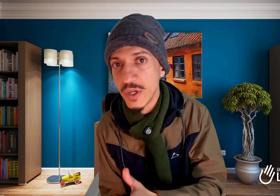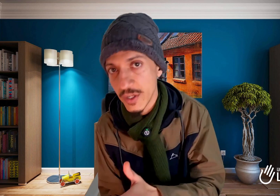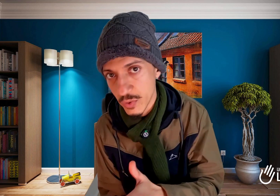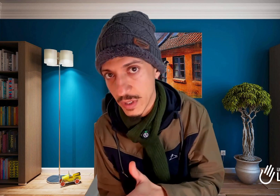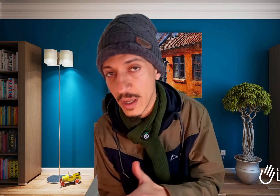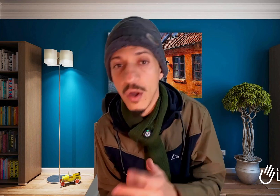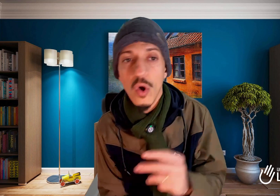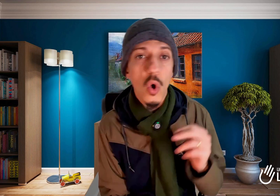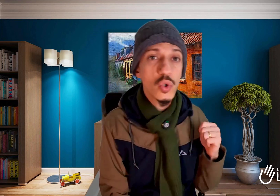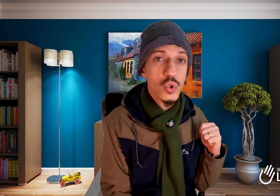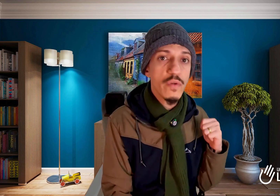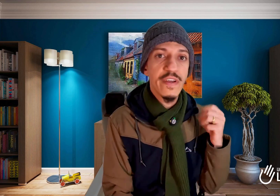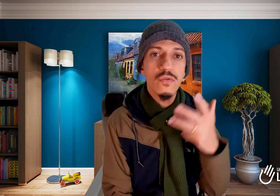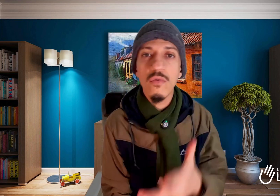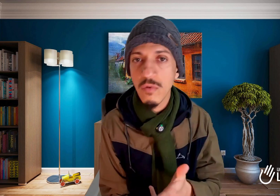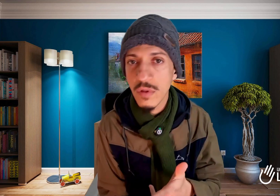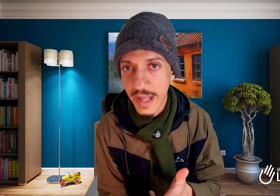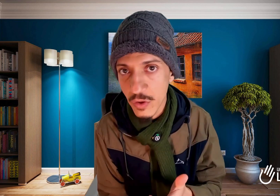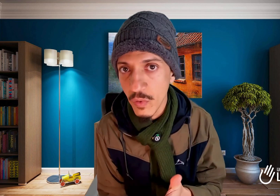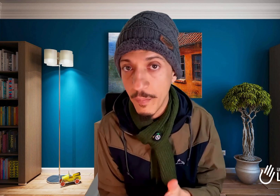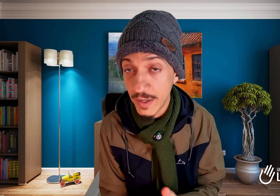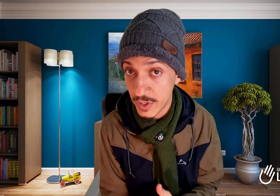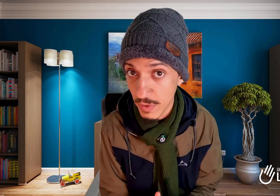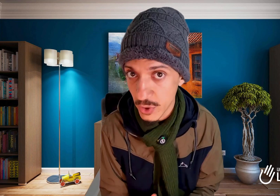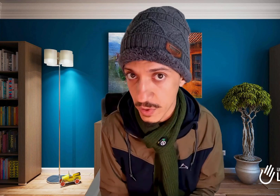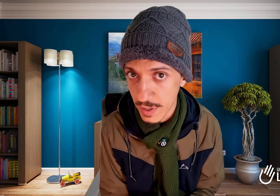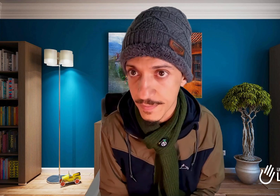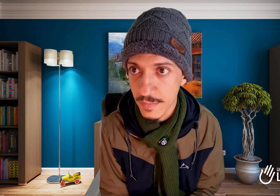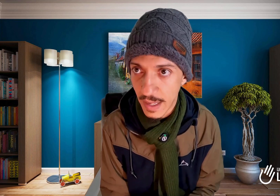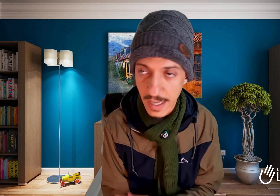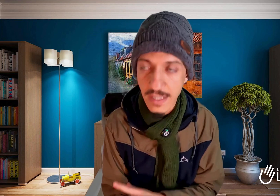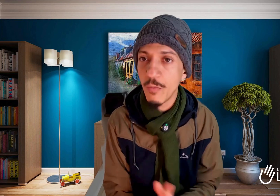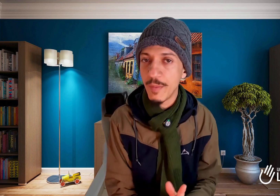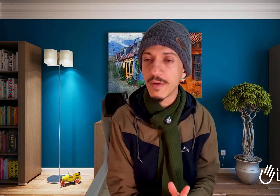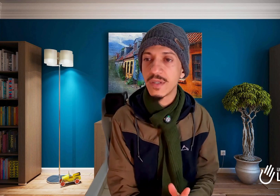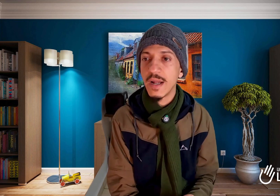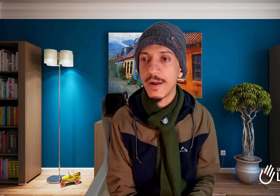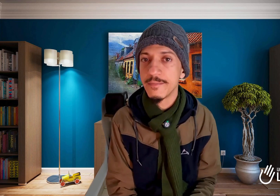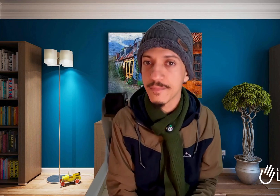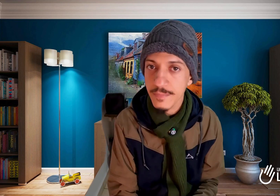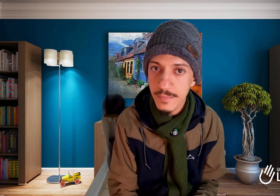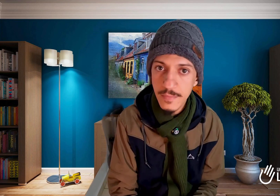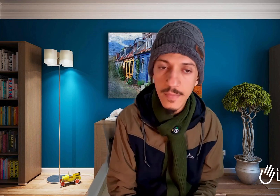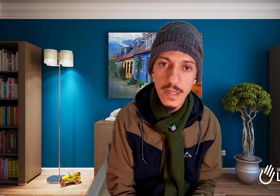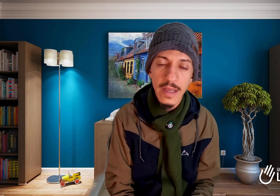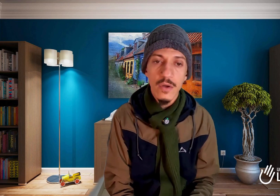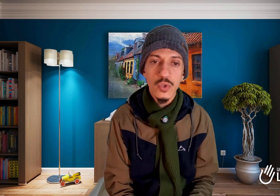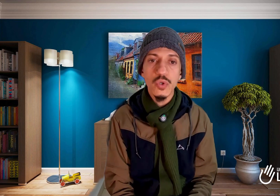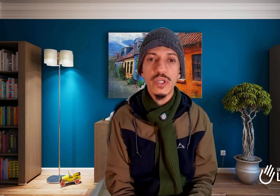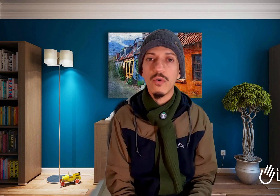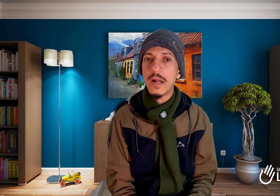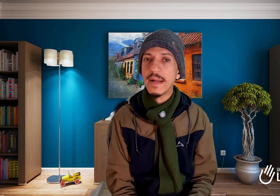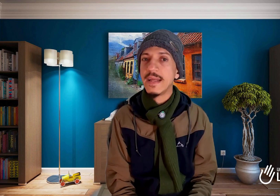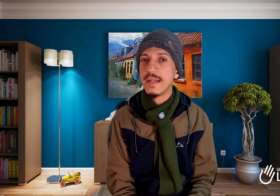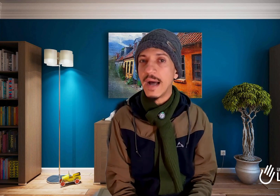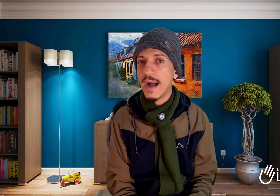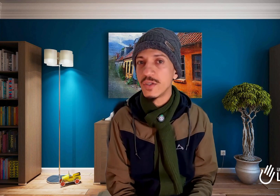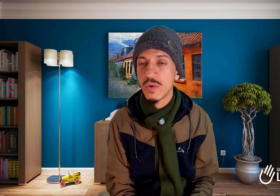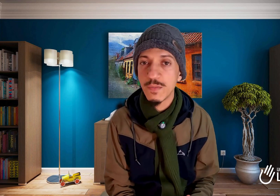ajuda. Ou o surdo fez um contato pedindo ajuda. Esse é o primeiro cenário. O surdo chegou na maternidade com a esposa